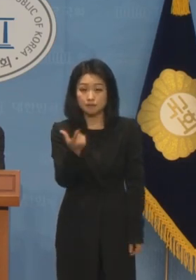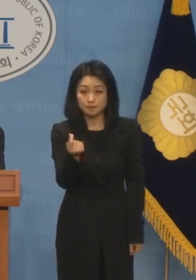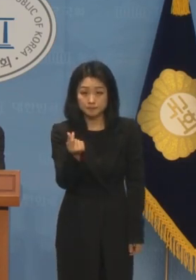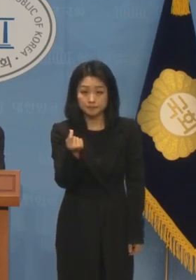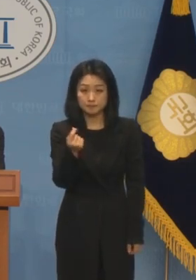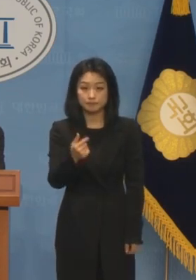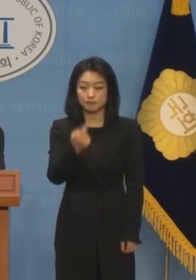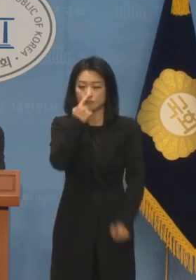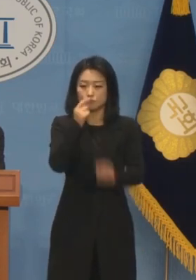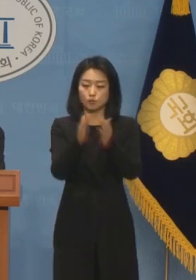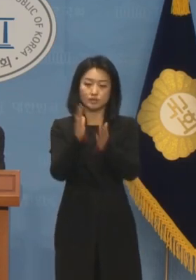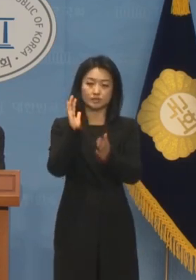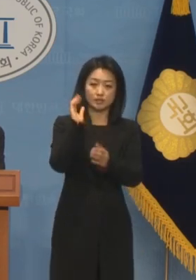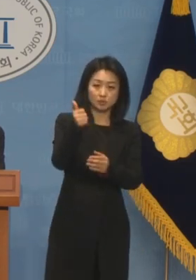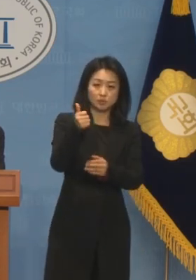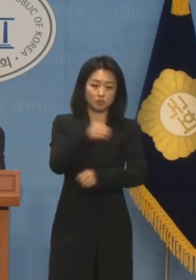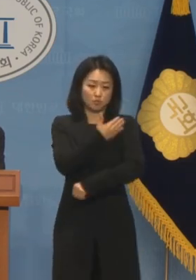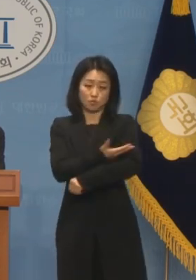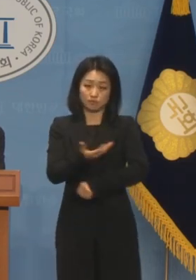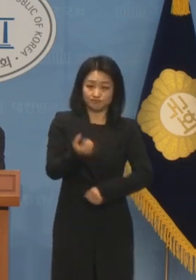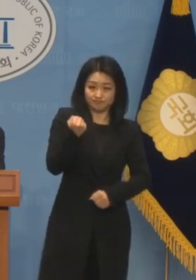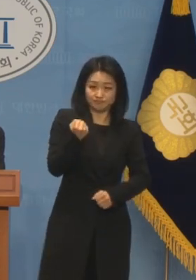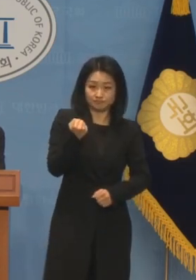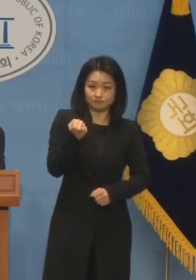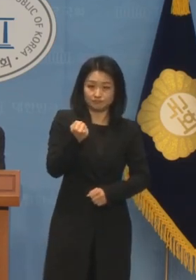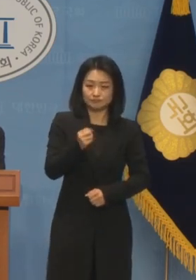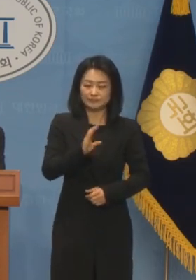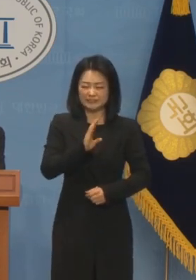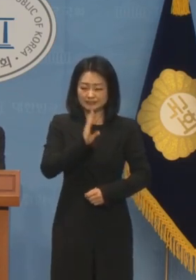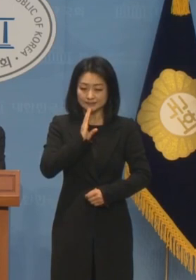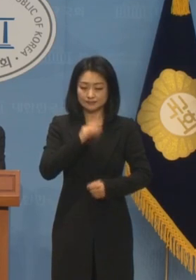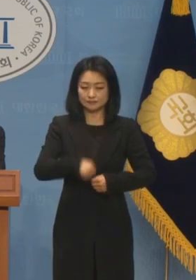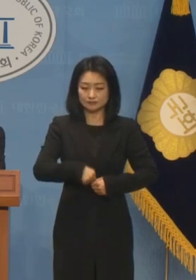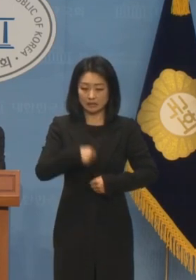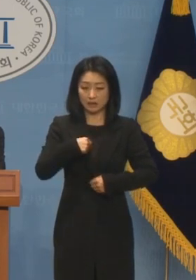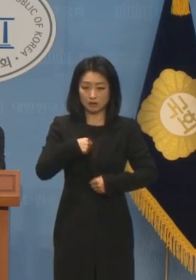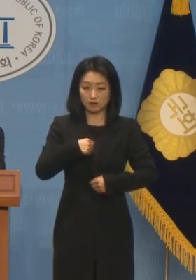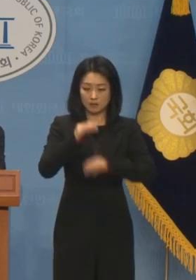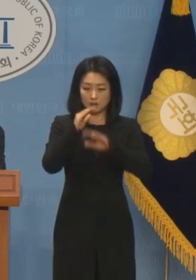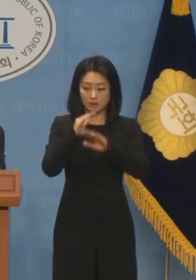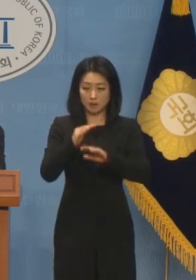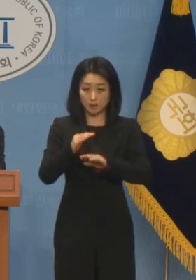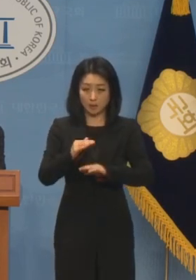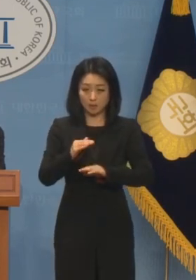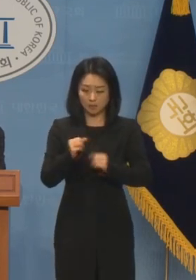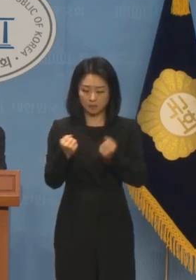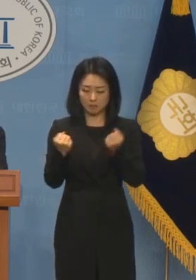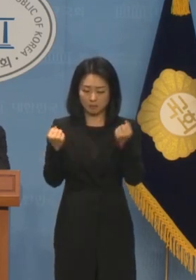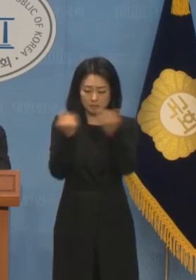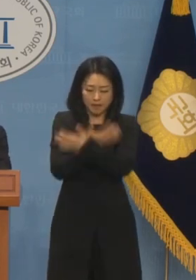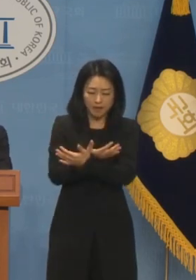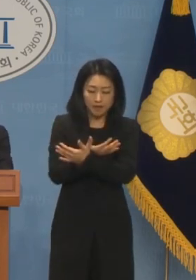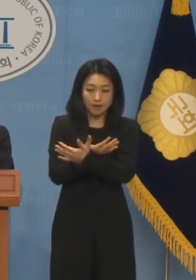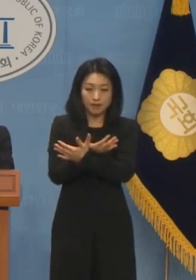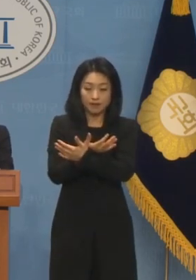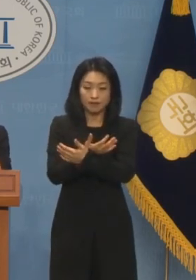권력으로 진실을 회피할 수 없습니다. 국민이 지켜보고 있기 때문입니다.